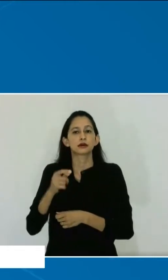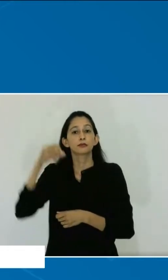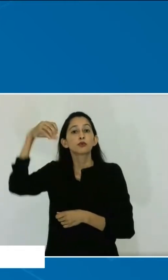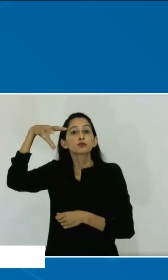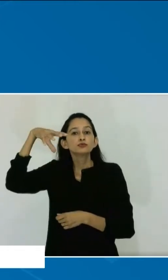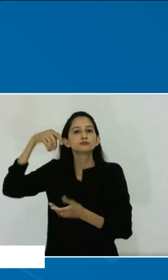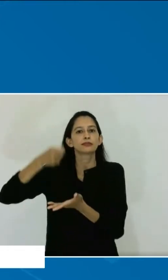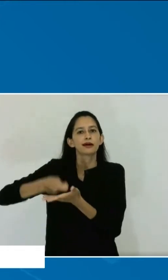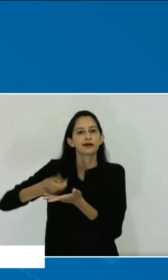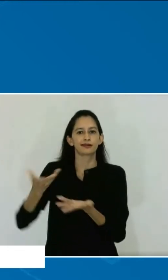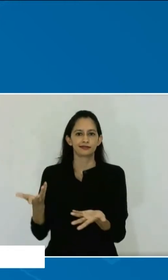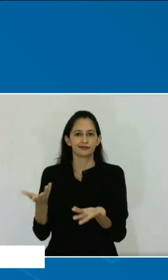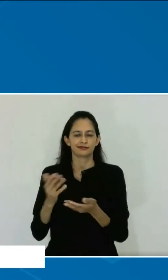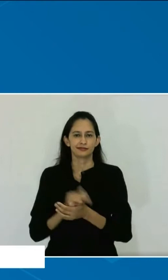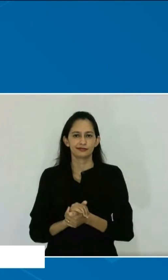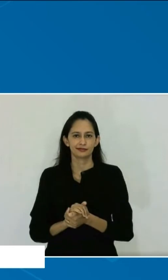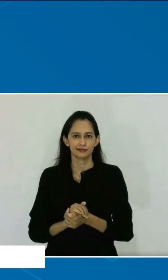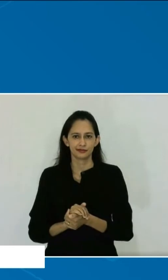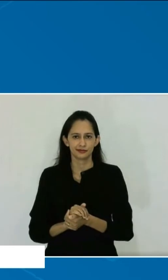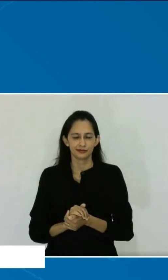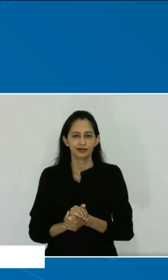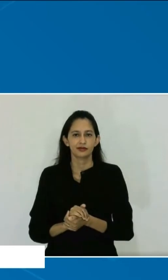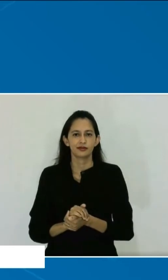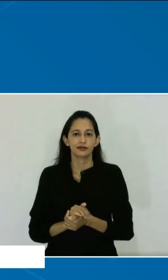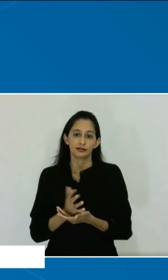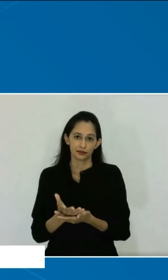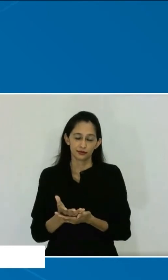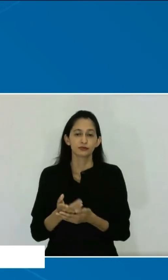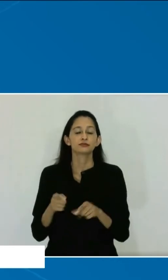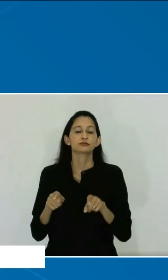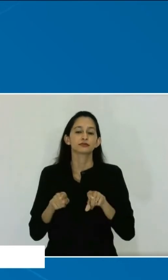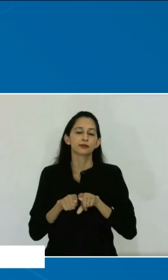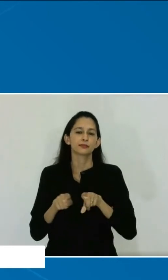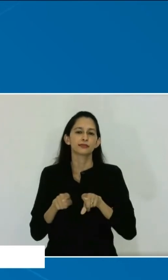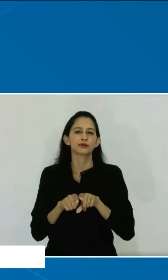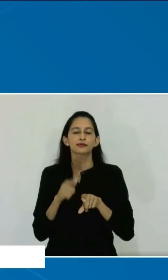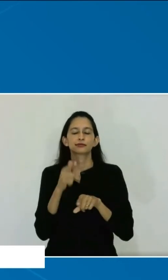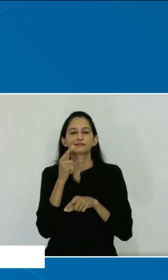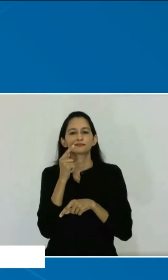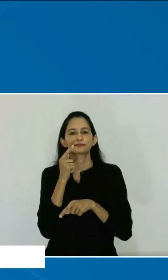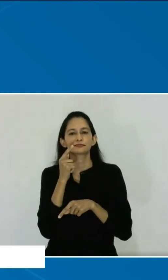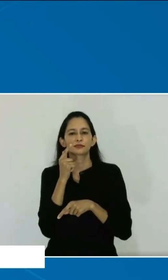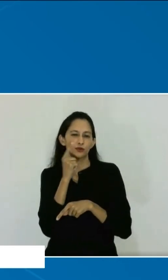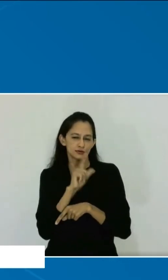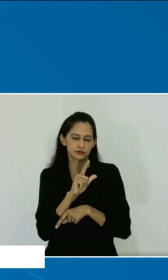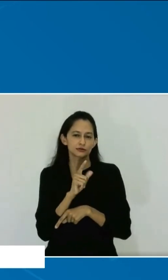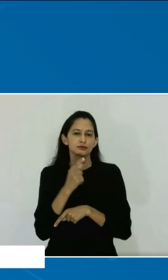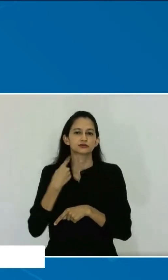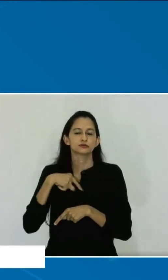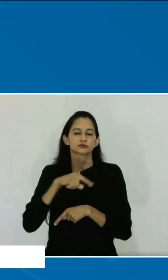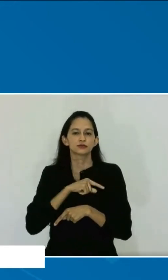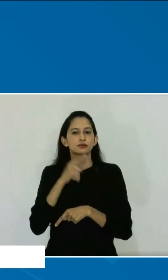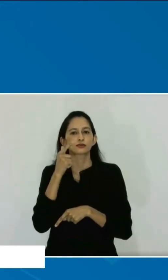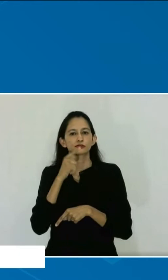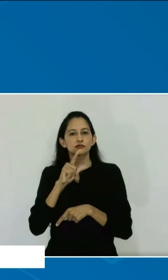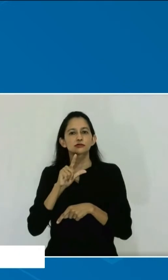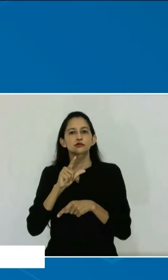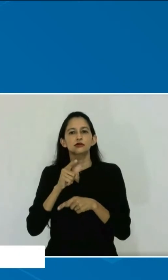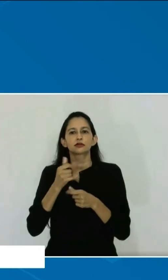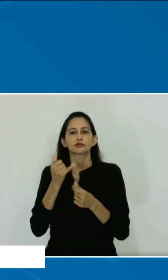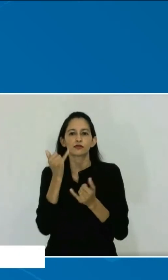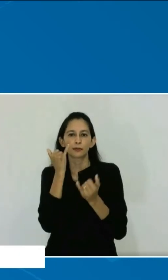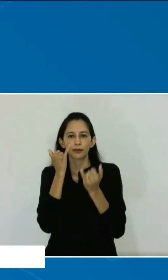elétrica, né, a energia elétrica fique ligada, fazer com que tenhamos o armazenamento de nossos dados